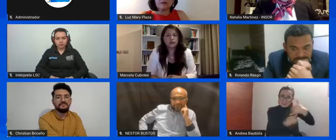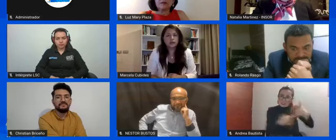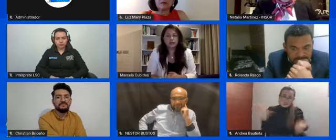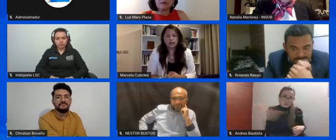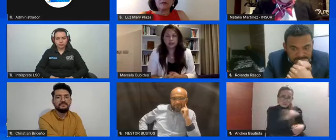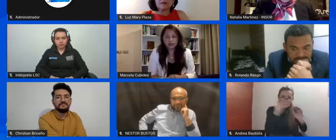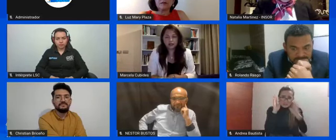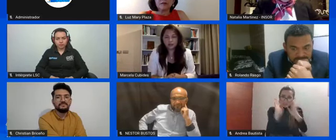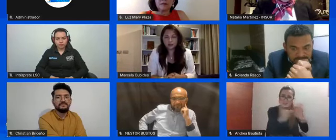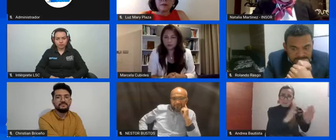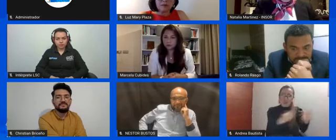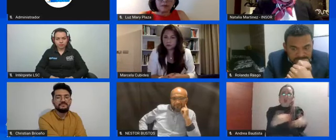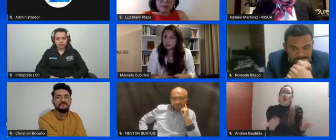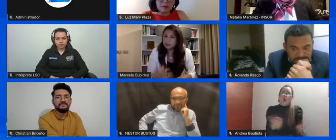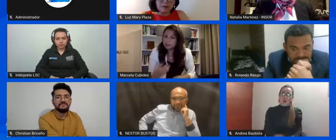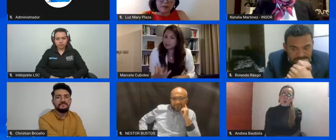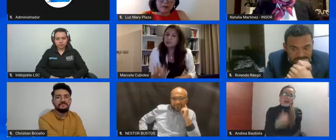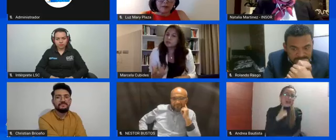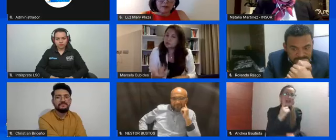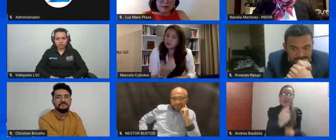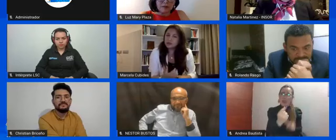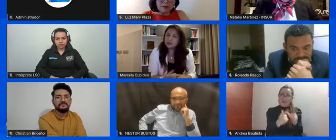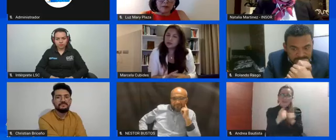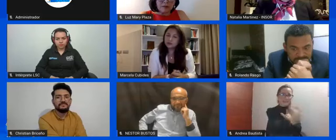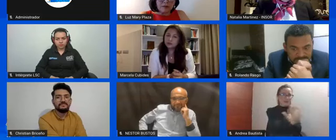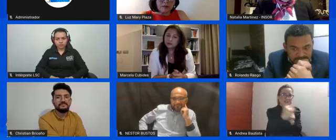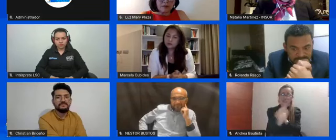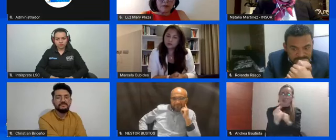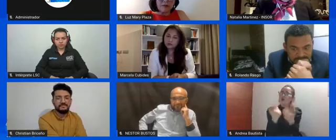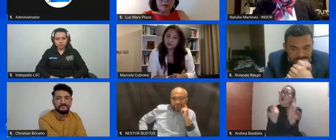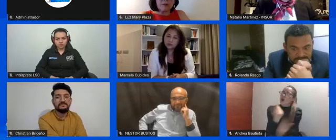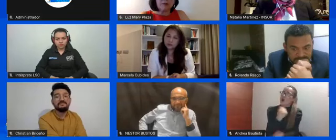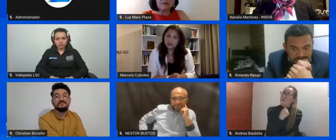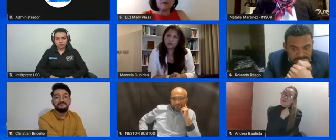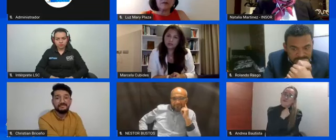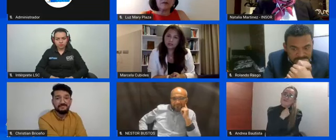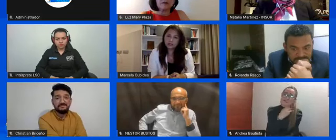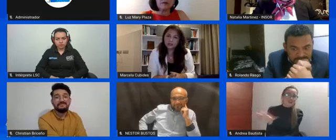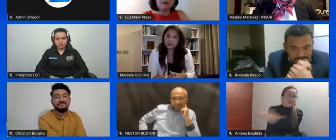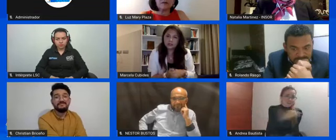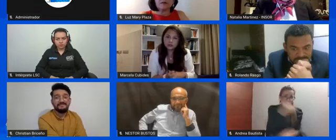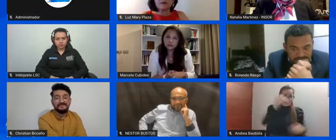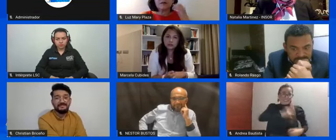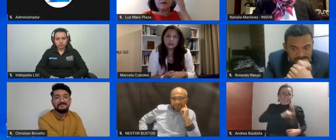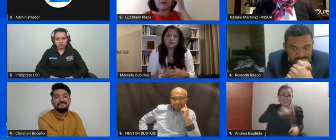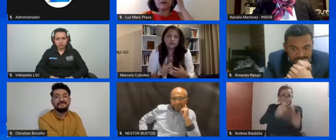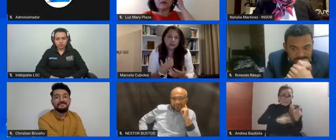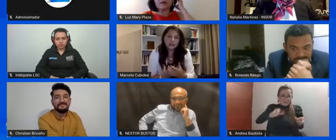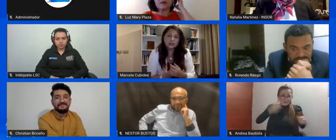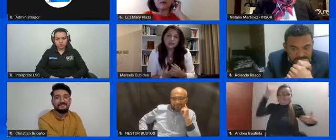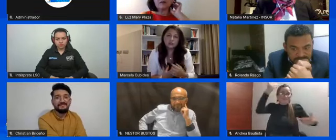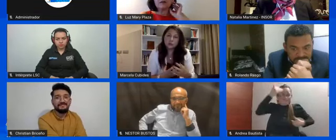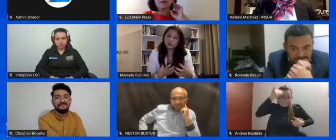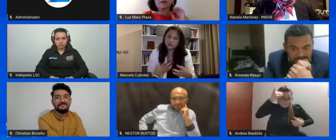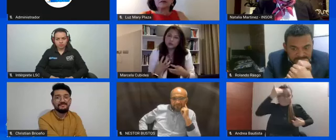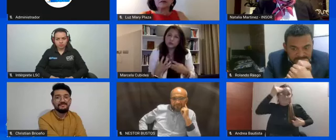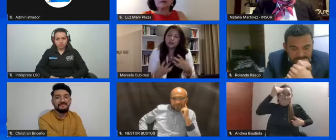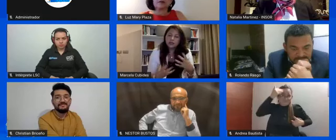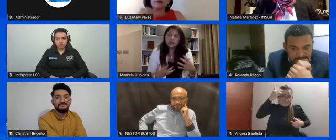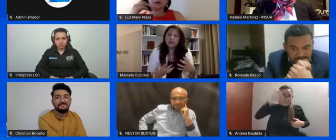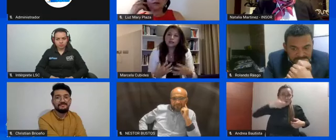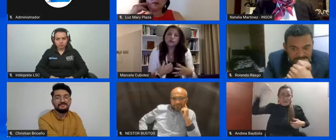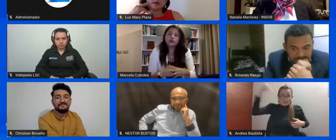claro. para la educación. Y este proyecto ya estaba en el corazón de muchos funcionarios del INSOR, digamos, que tenían ese